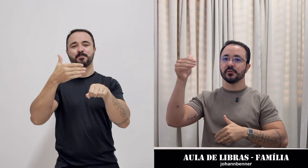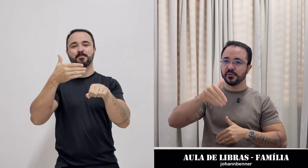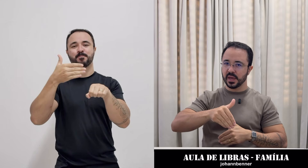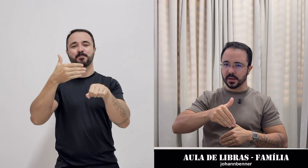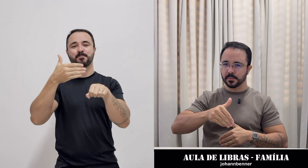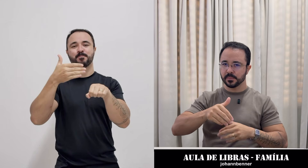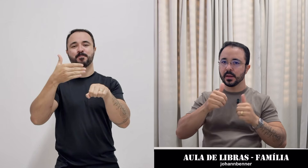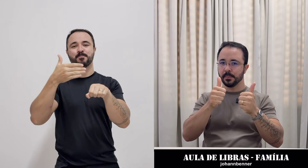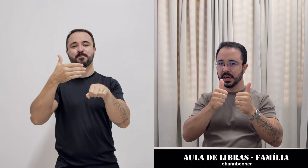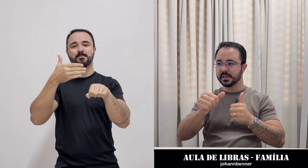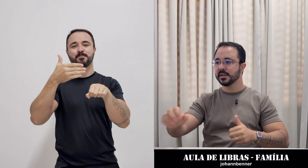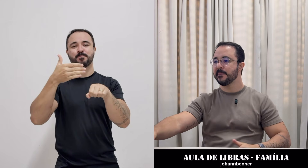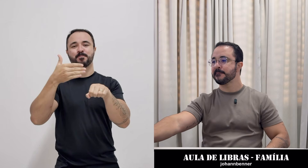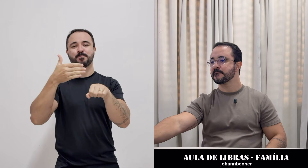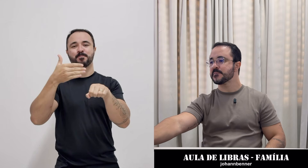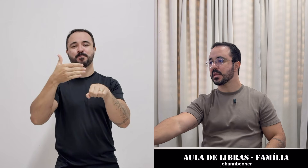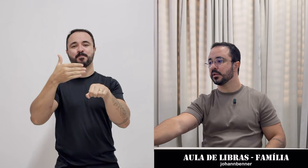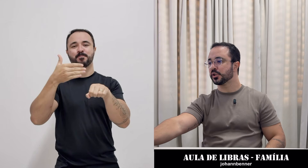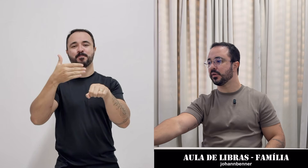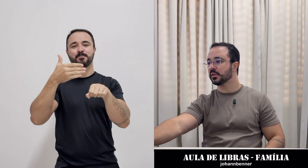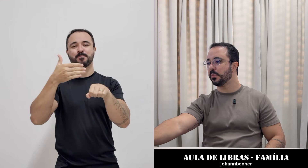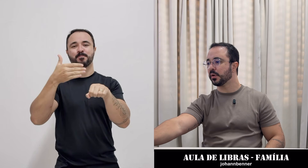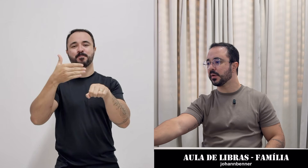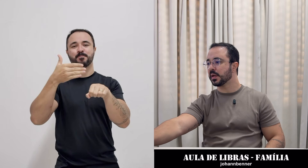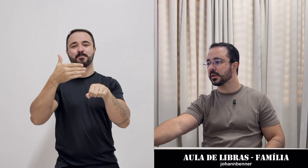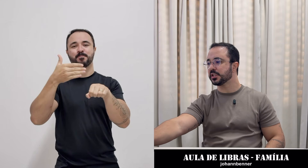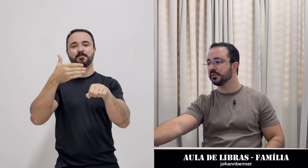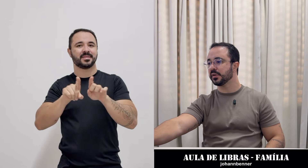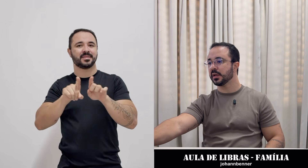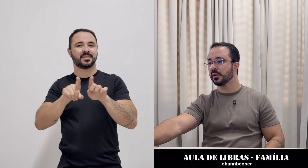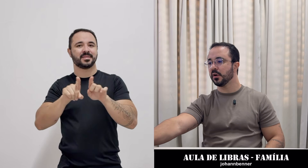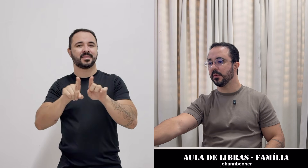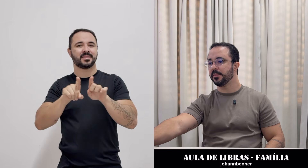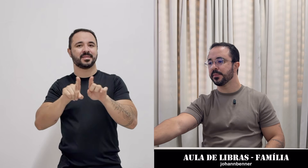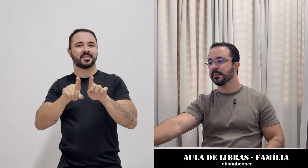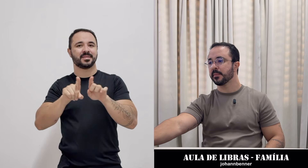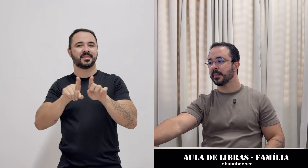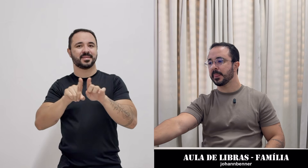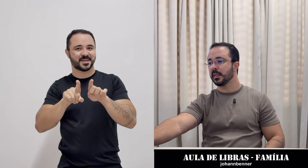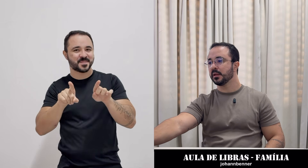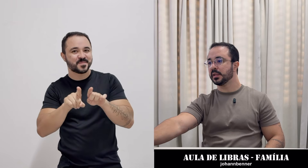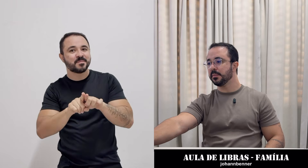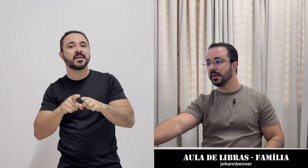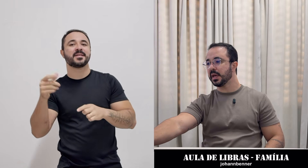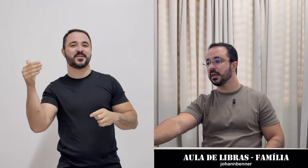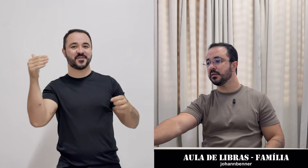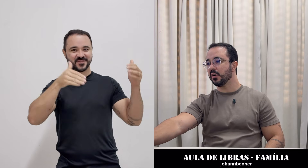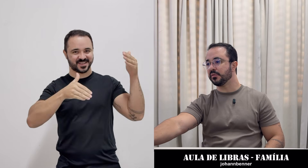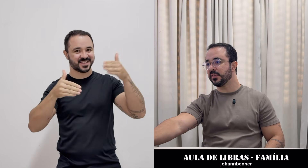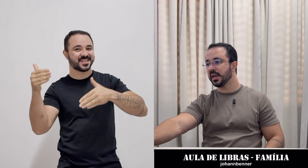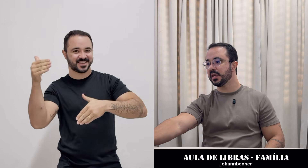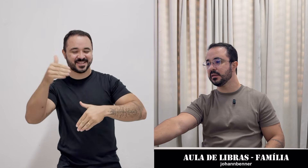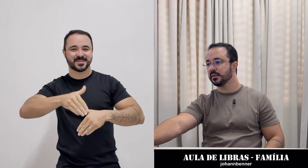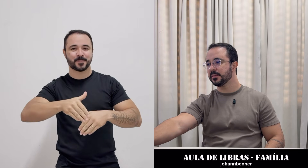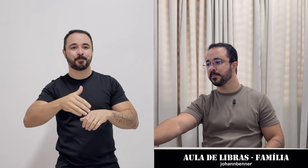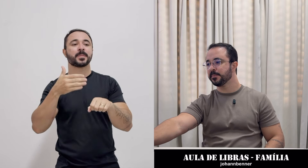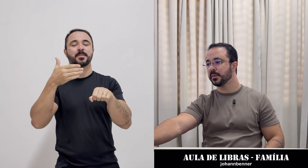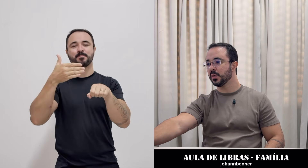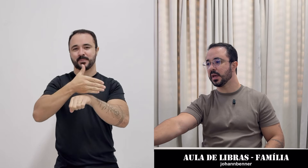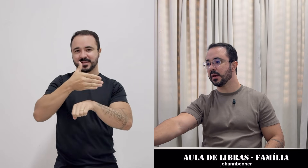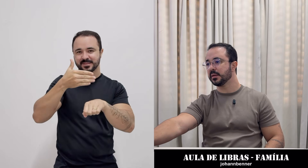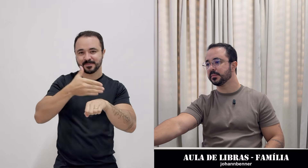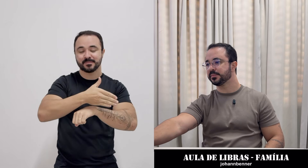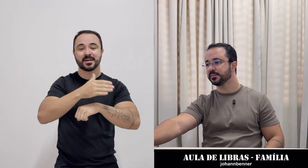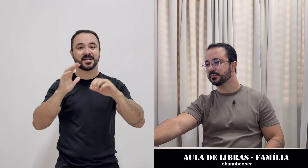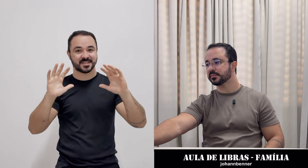vem, vem, beleza? Deixa eu voltar um pouquinho aqui para a gente ver, ó. Também, ó, vem,